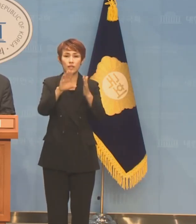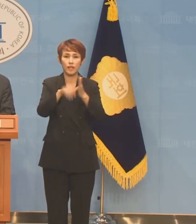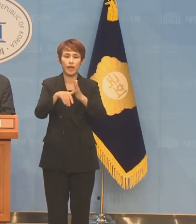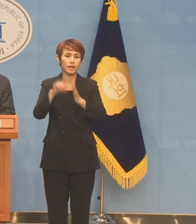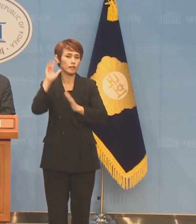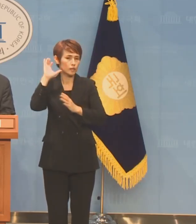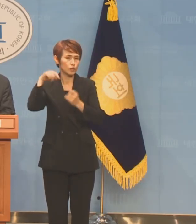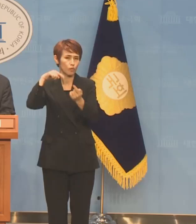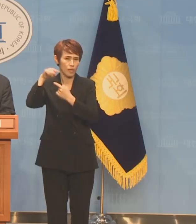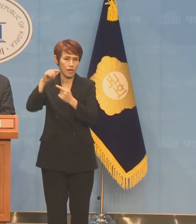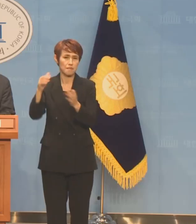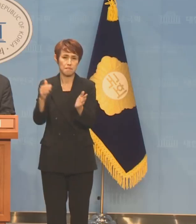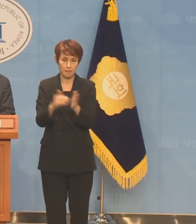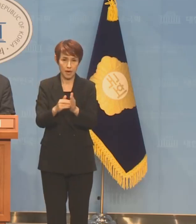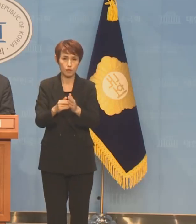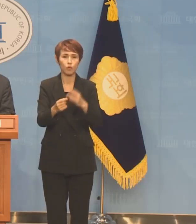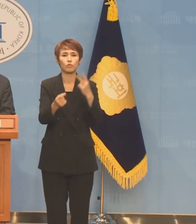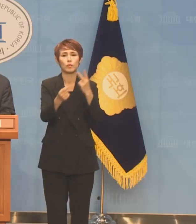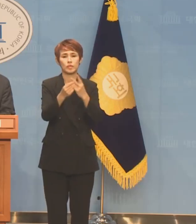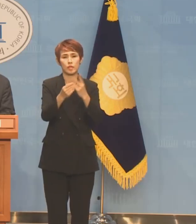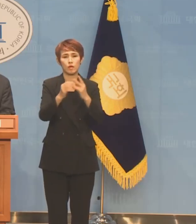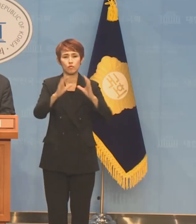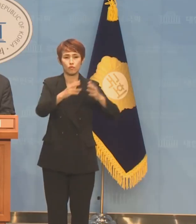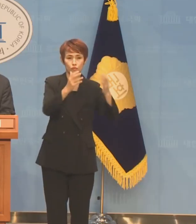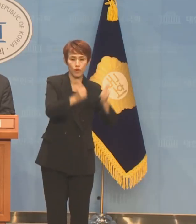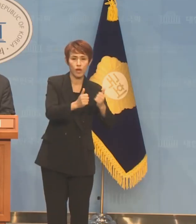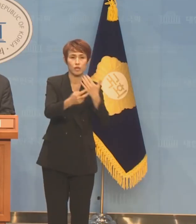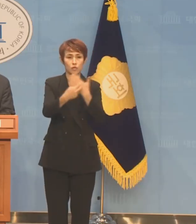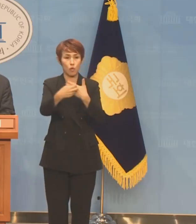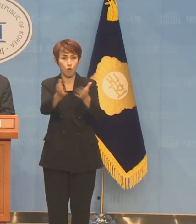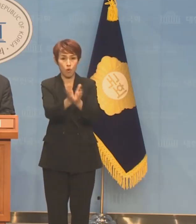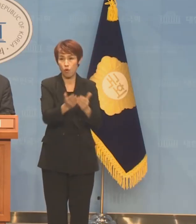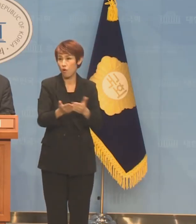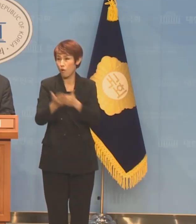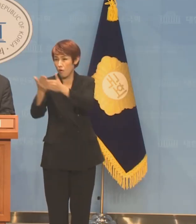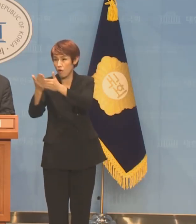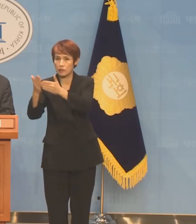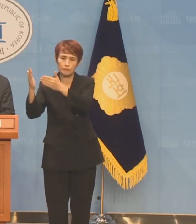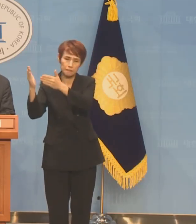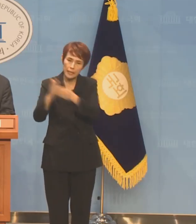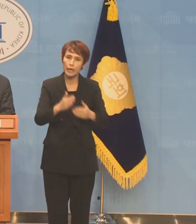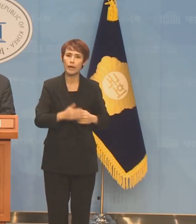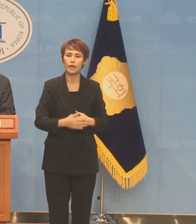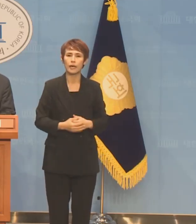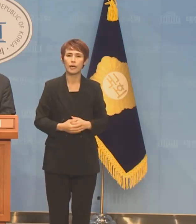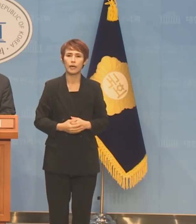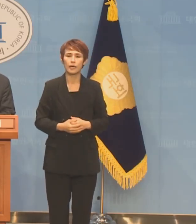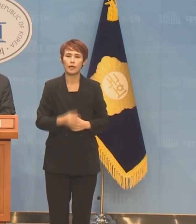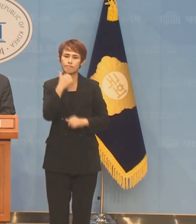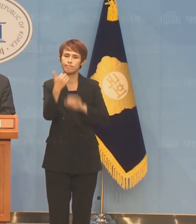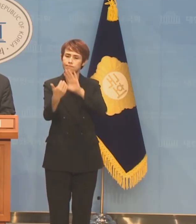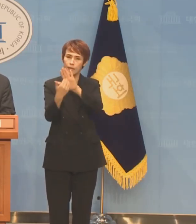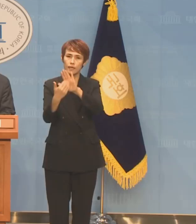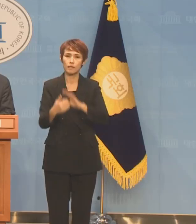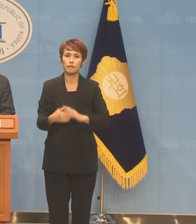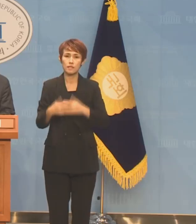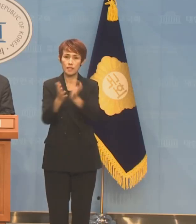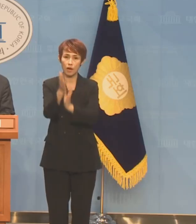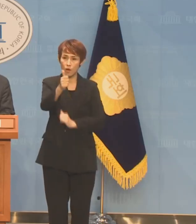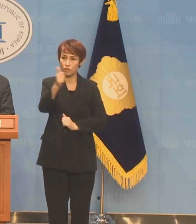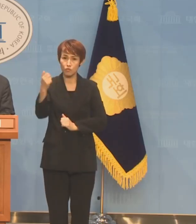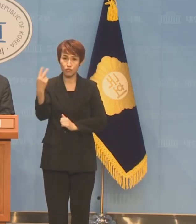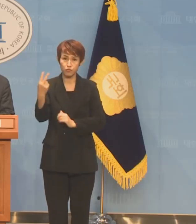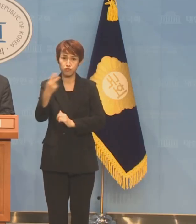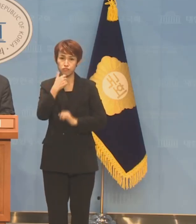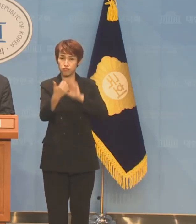청문회에 이어 두 번째로 국회와 의료계의 제안을 걷어차 버린 것입니다. 두 장관의 거부